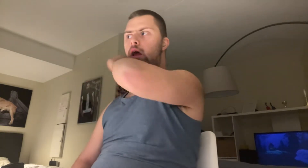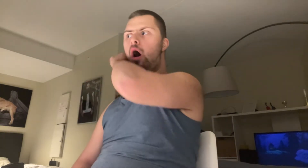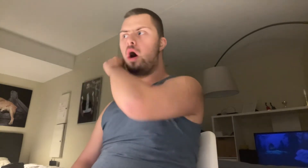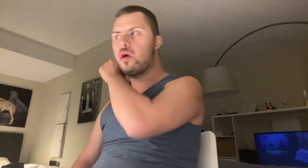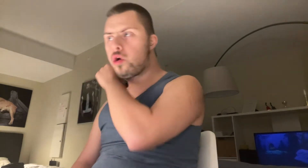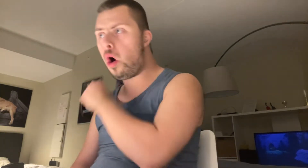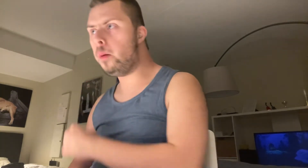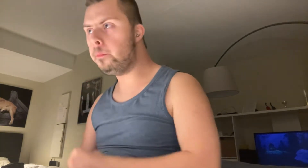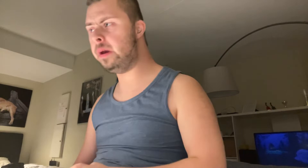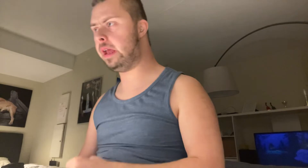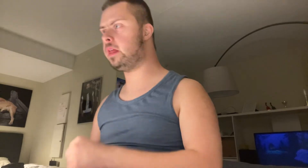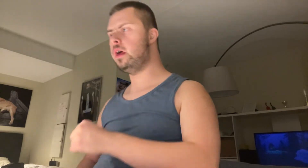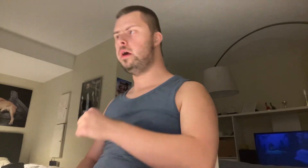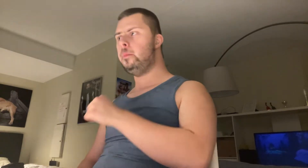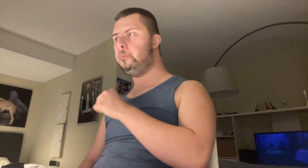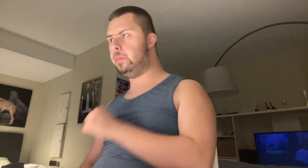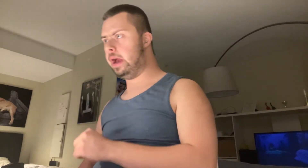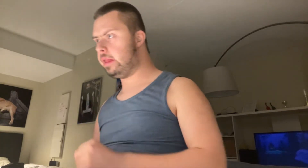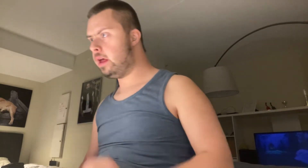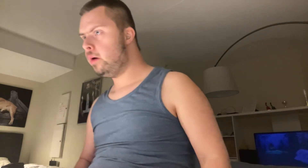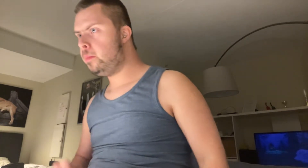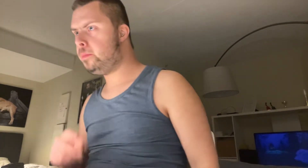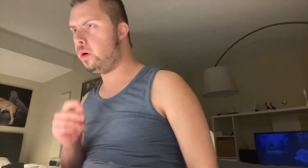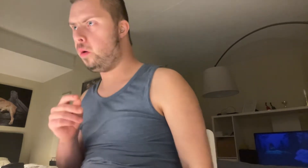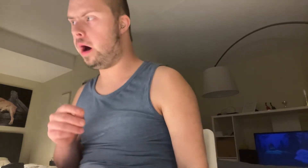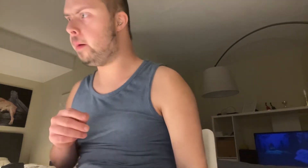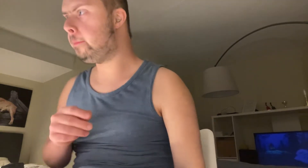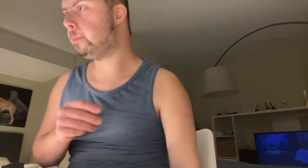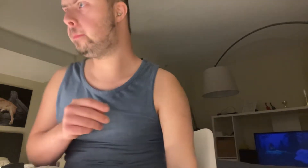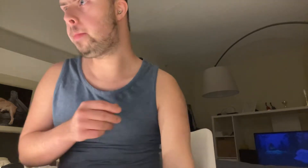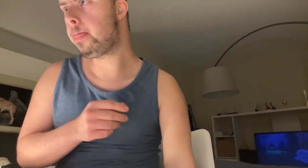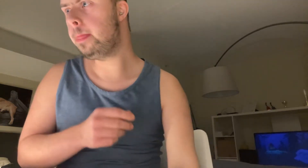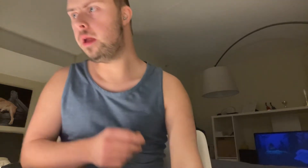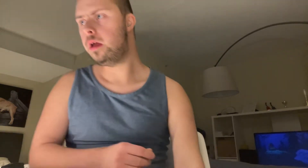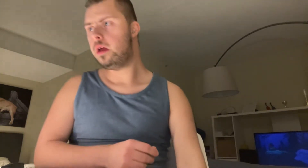har kommit med på